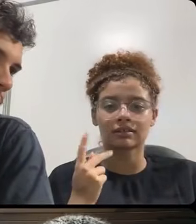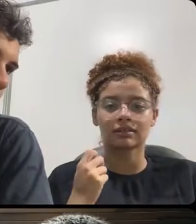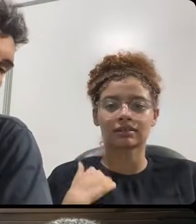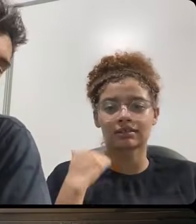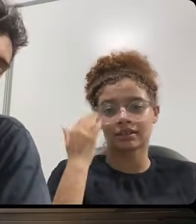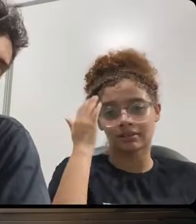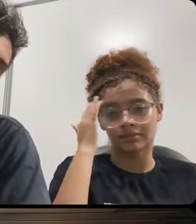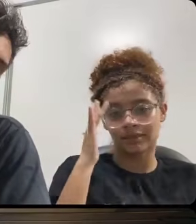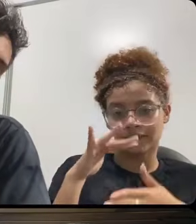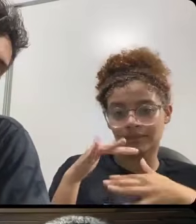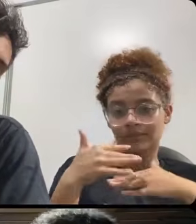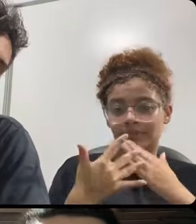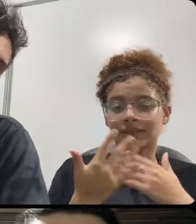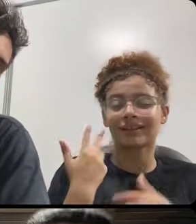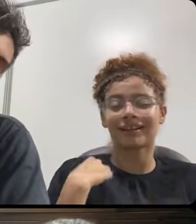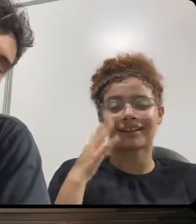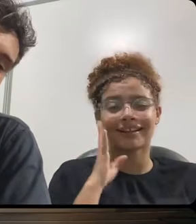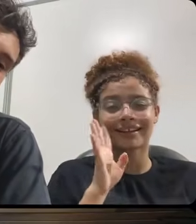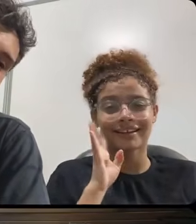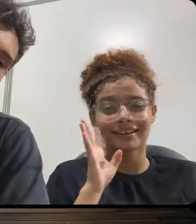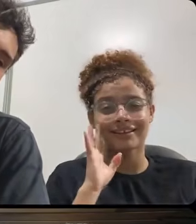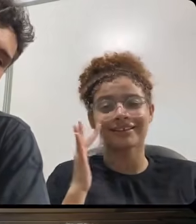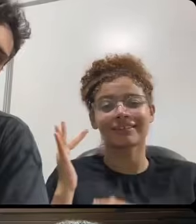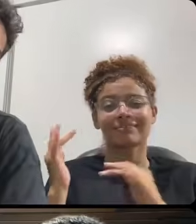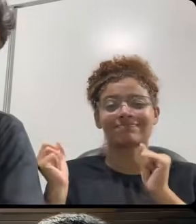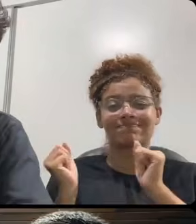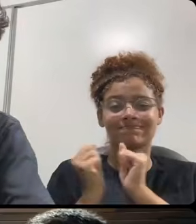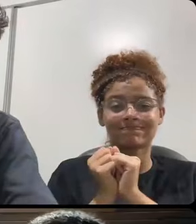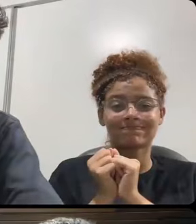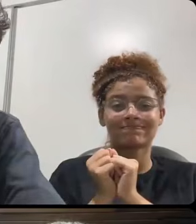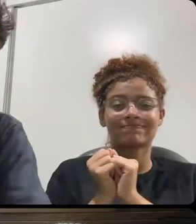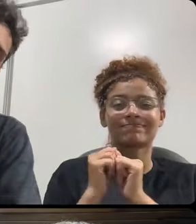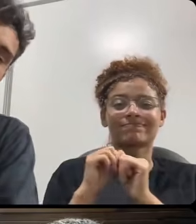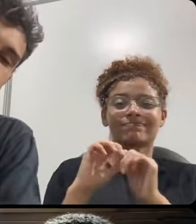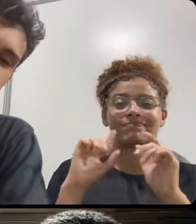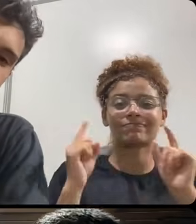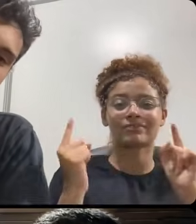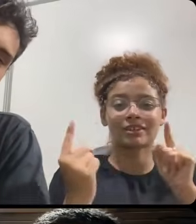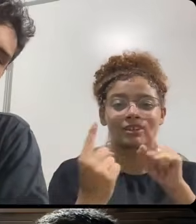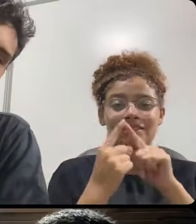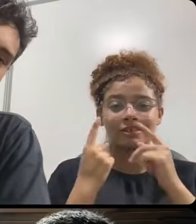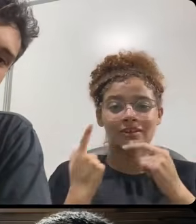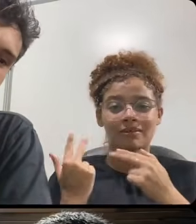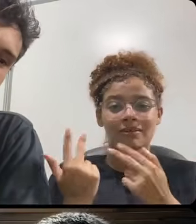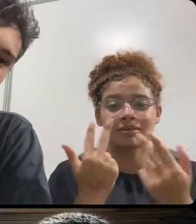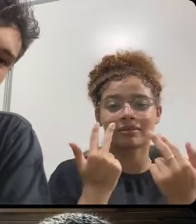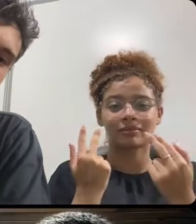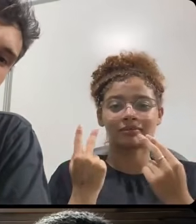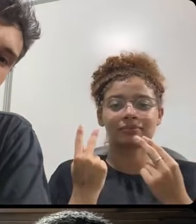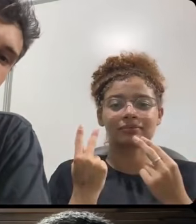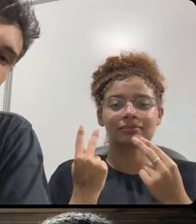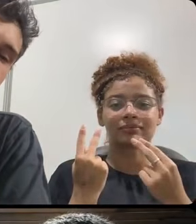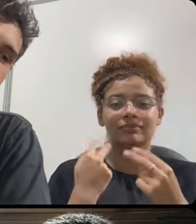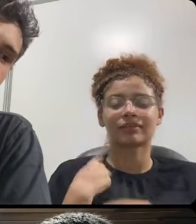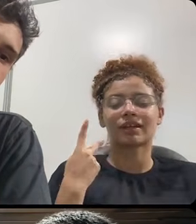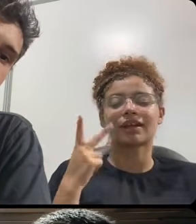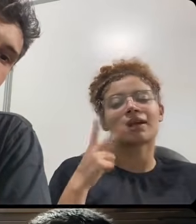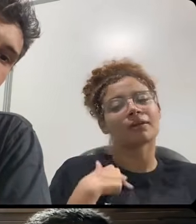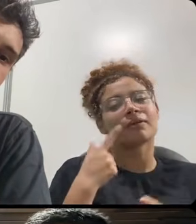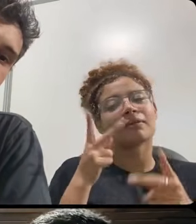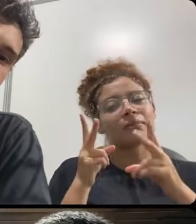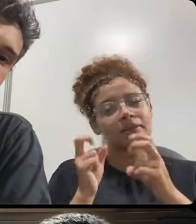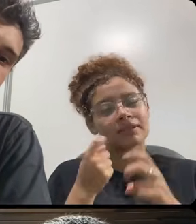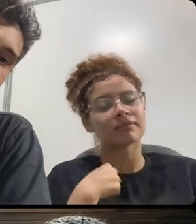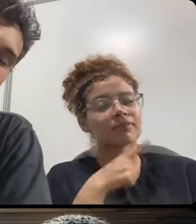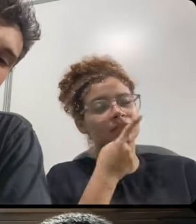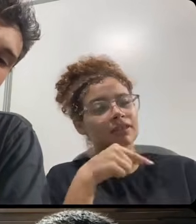Libras. Acho lindo, né? Deus uniu os dois com o mesmo propósito. Vejo muito que vocês usam bastante as Libras, né? Para a